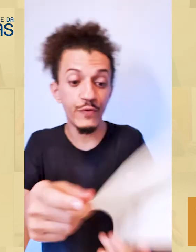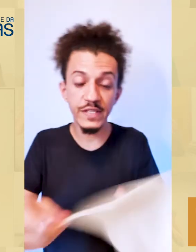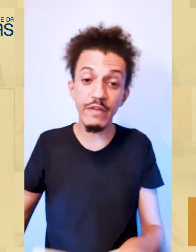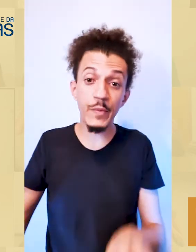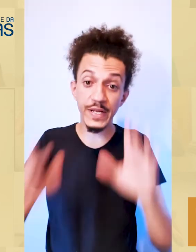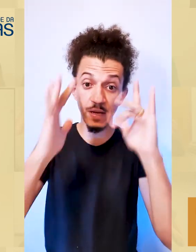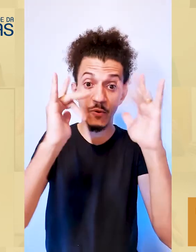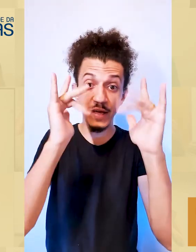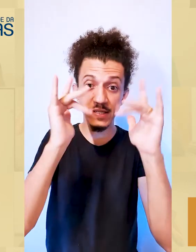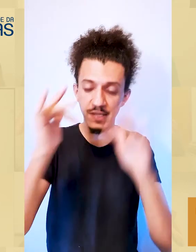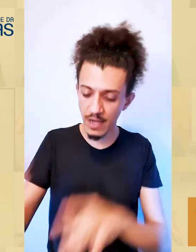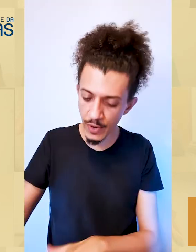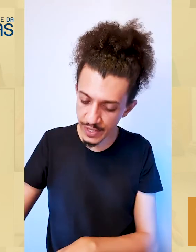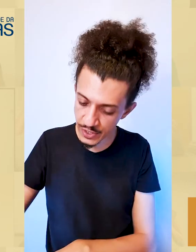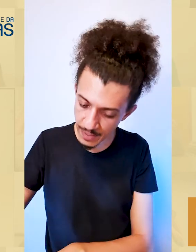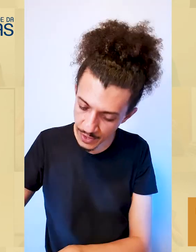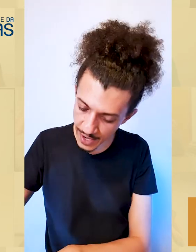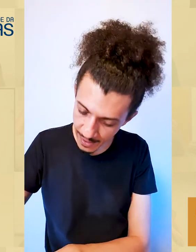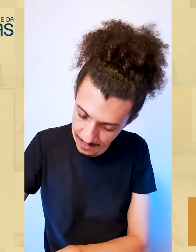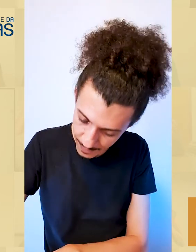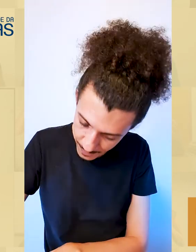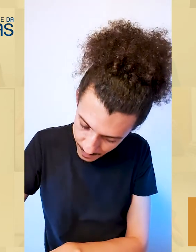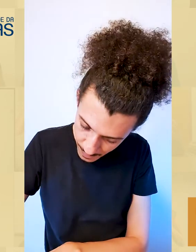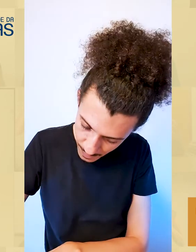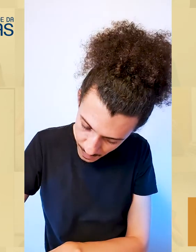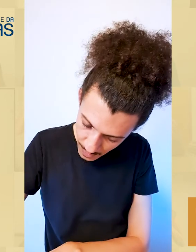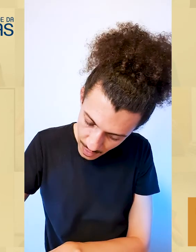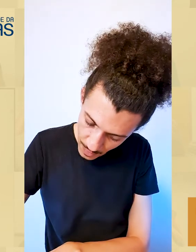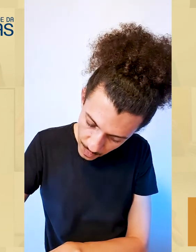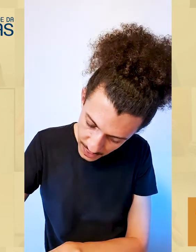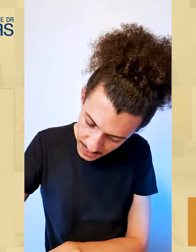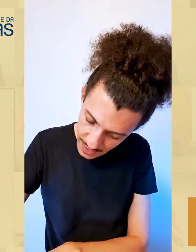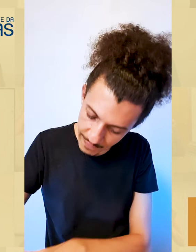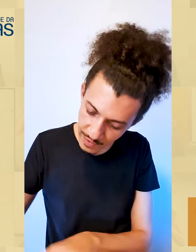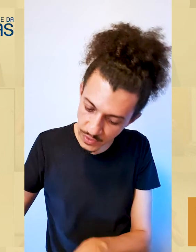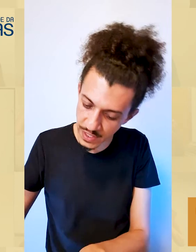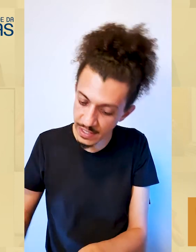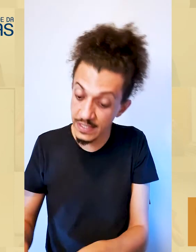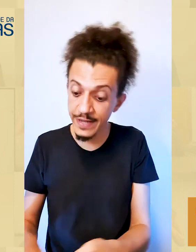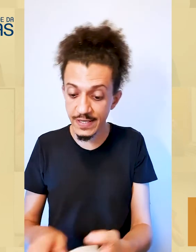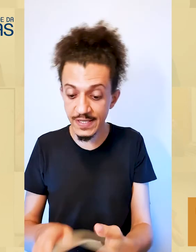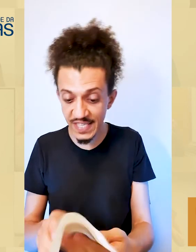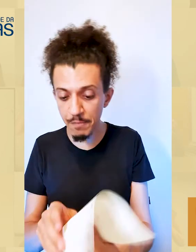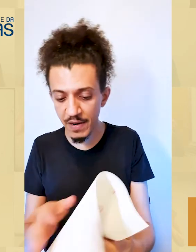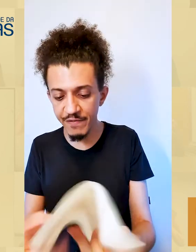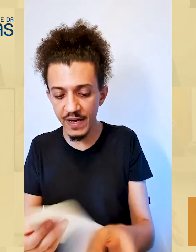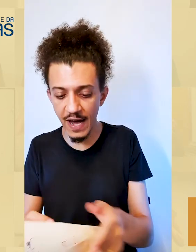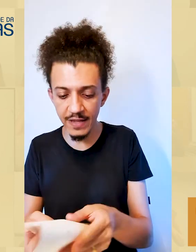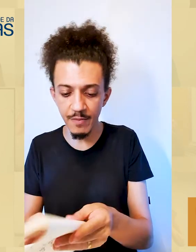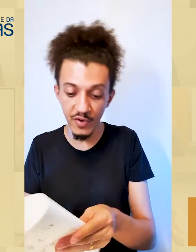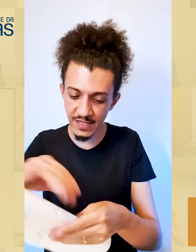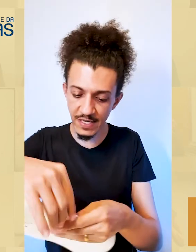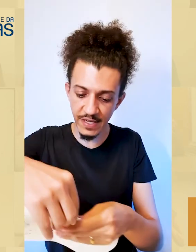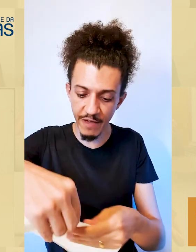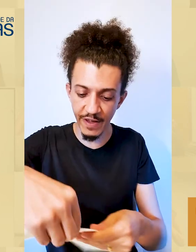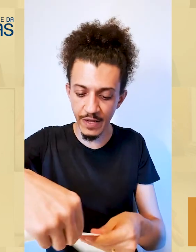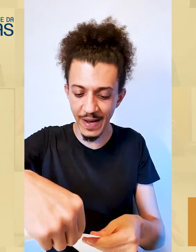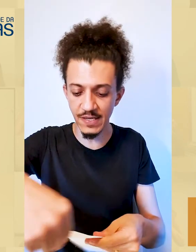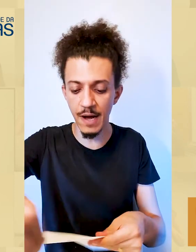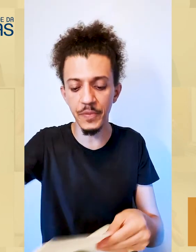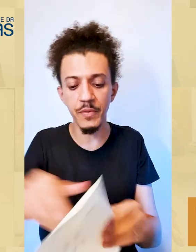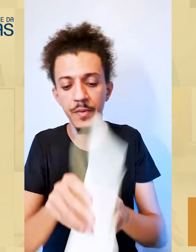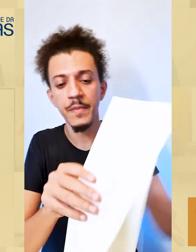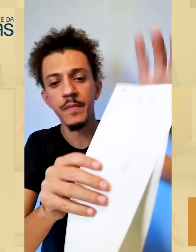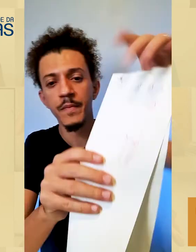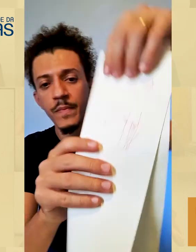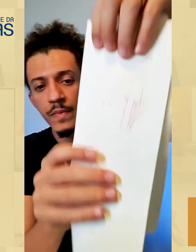Se eu for escrever, por exemplo, esse sinal aqui de namorar, eu posso escrever usando a escrita simplificada, porque aí você escreve ainda mais